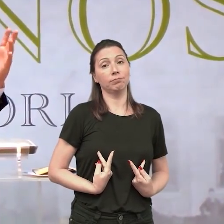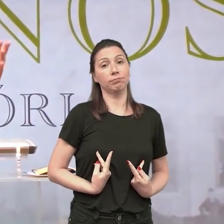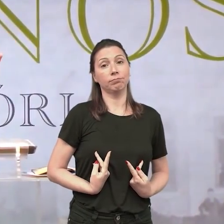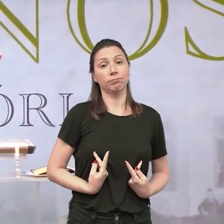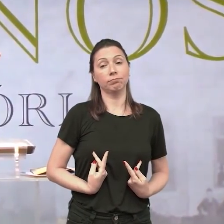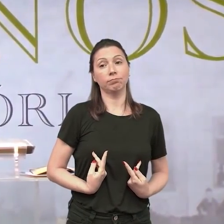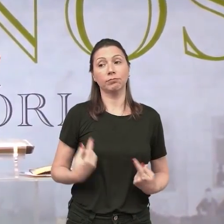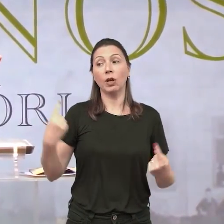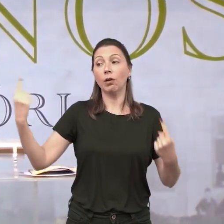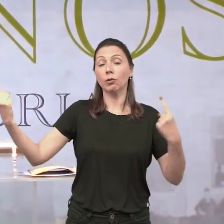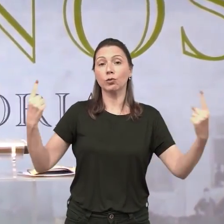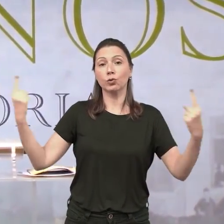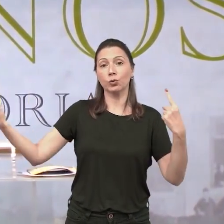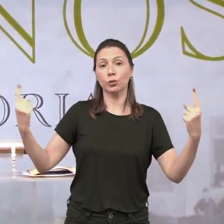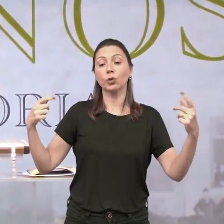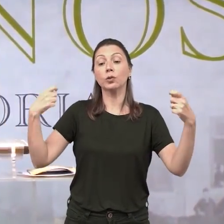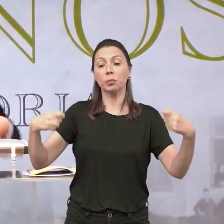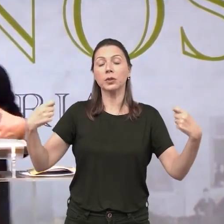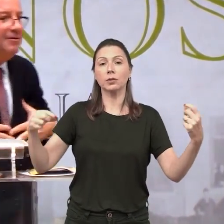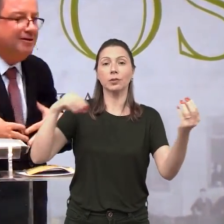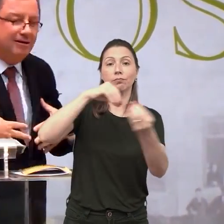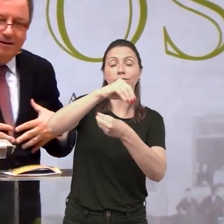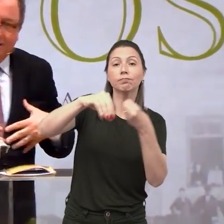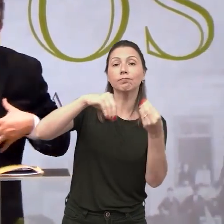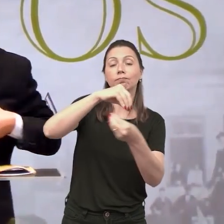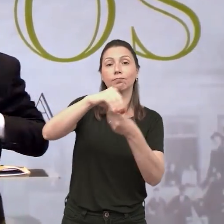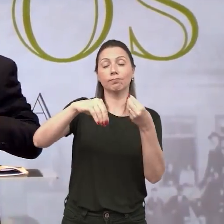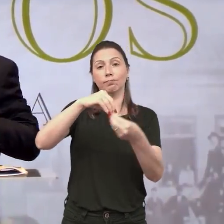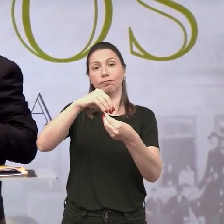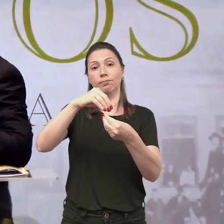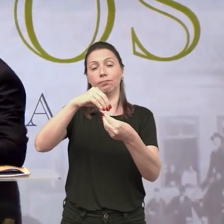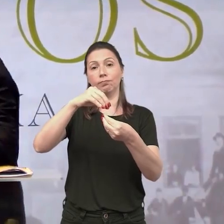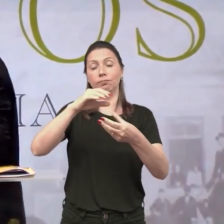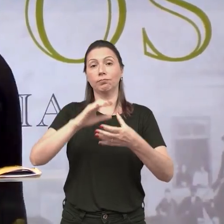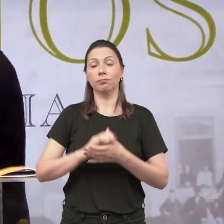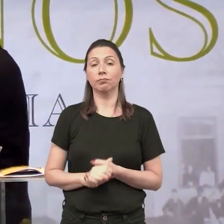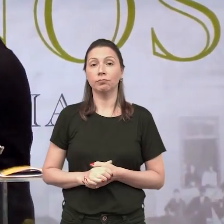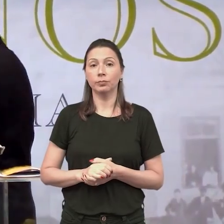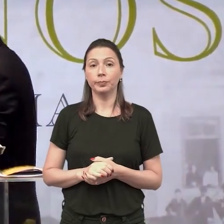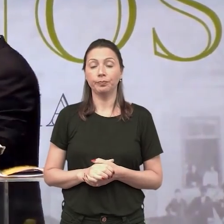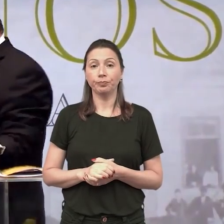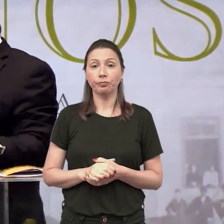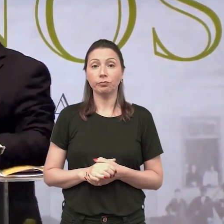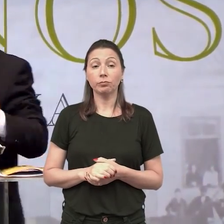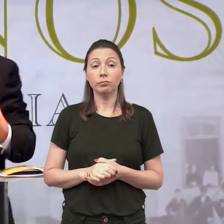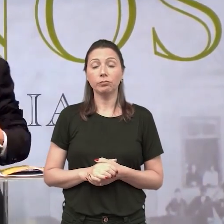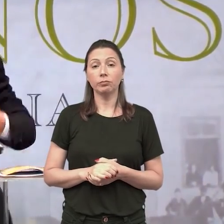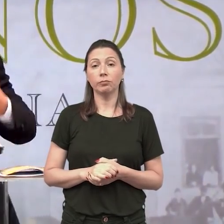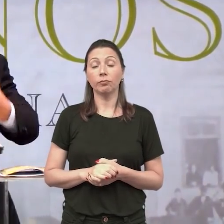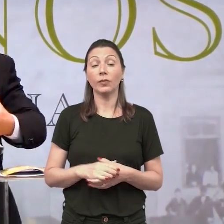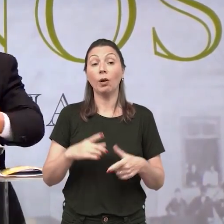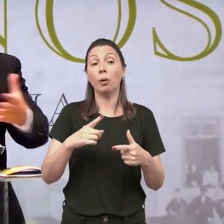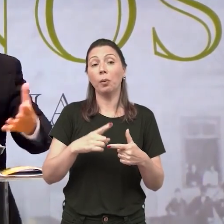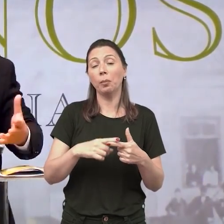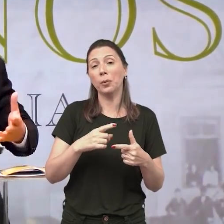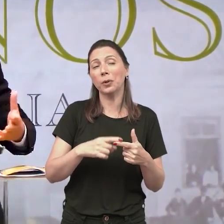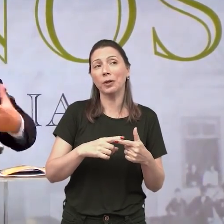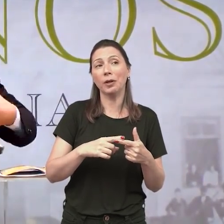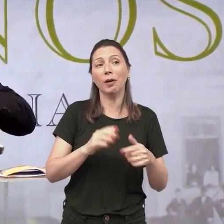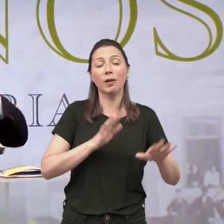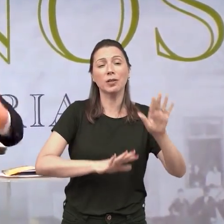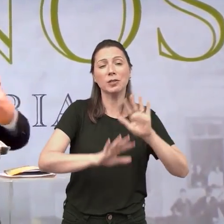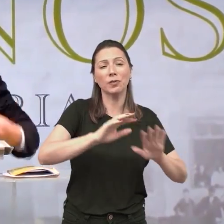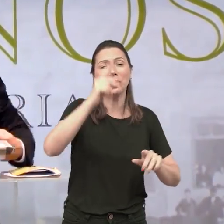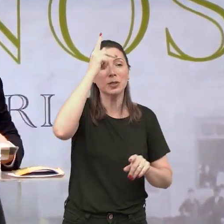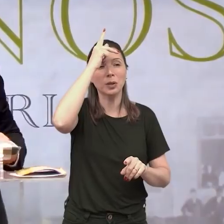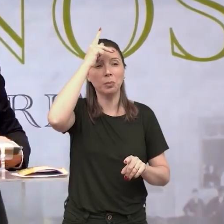Tá. Ou a gente toma as decisões só olhando para a planilha Excel.